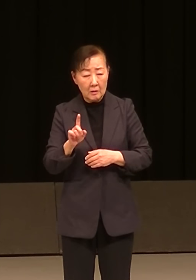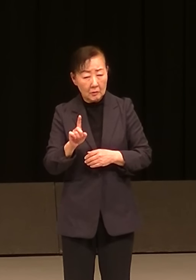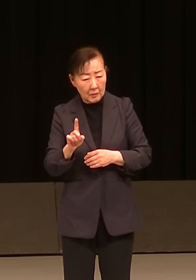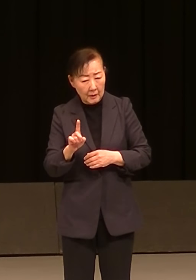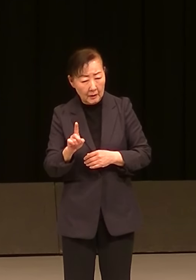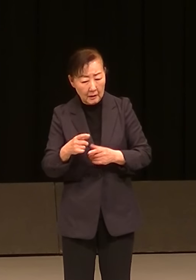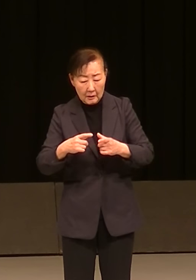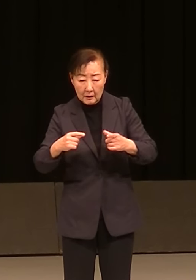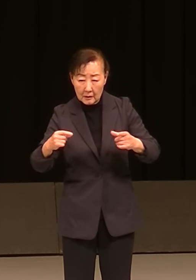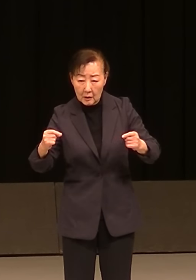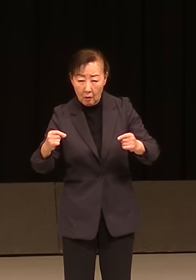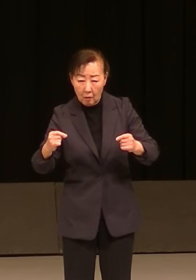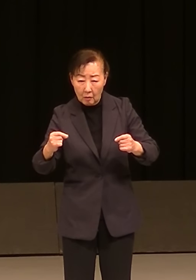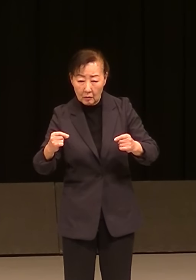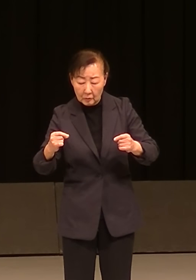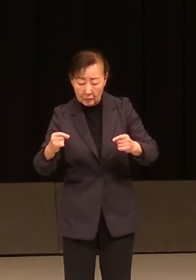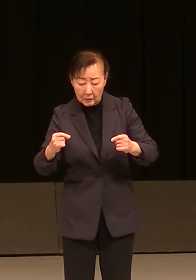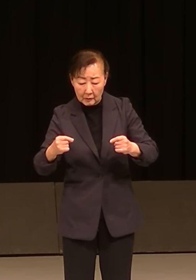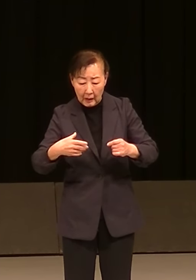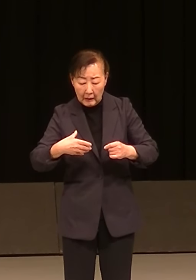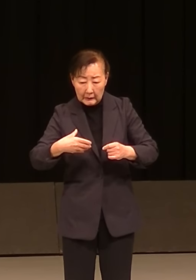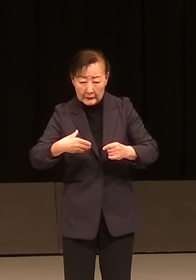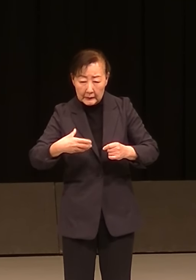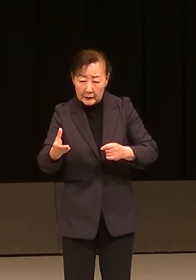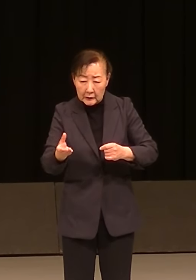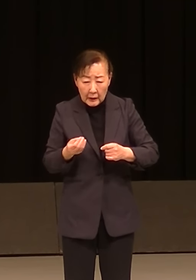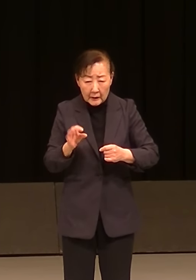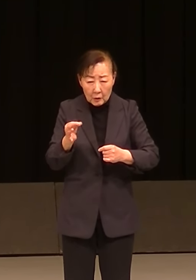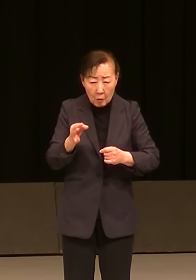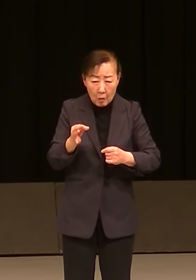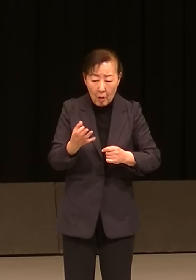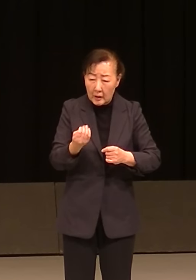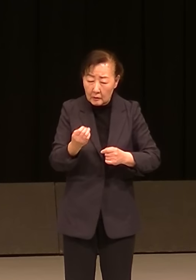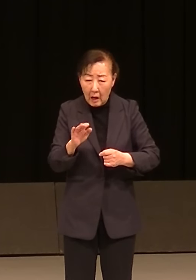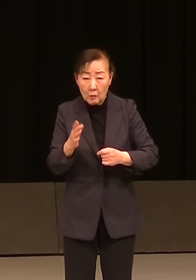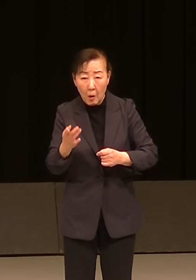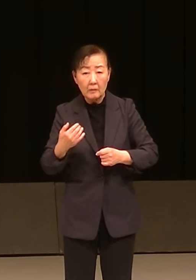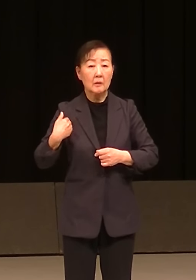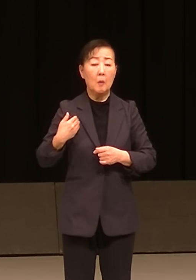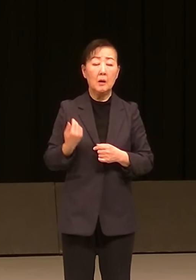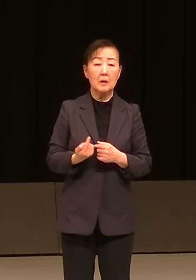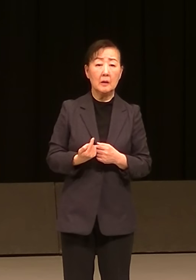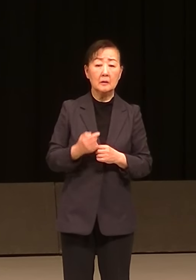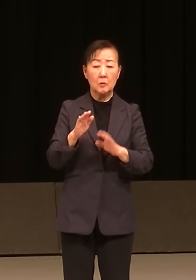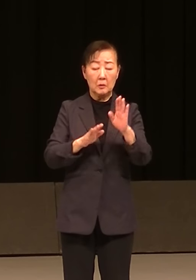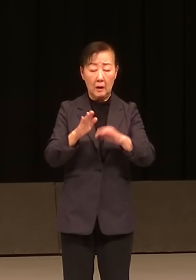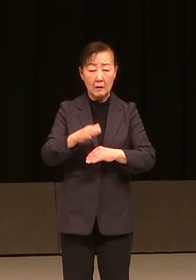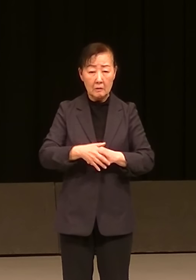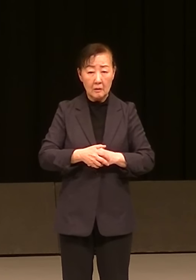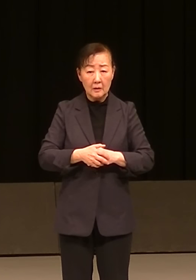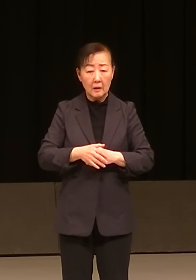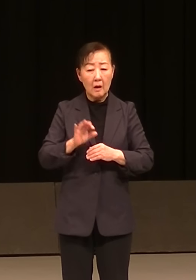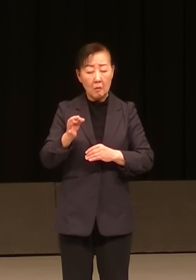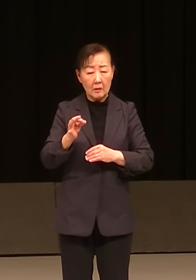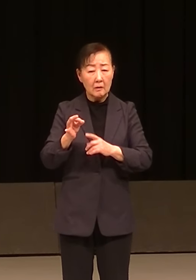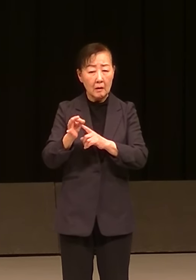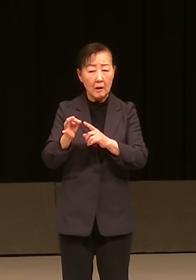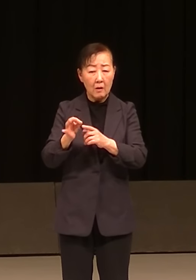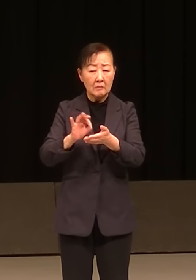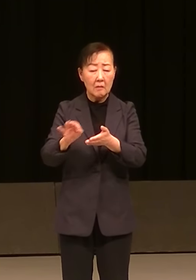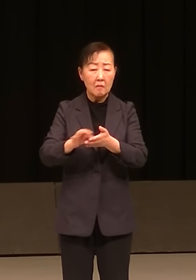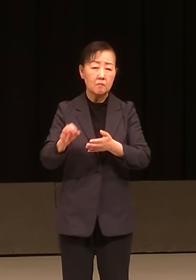日本国政府が借金しているかもわからない、というような状態で、まあ、金を彼らが使